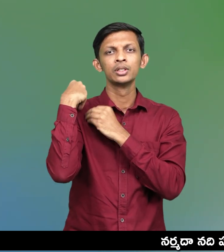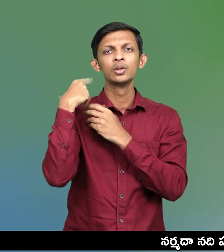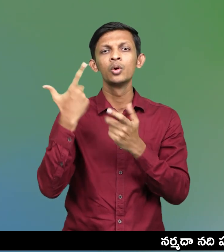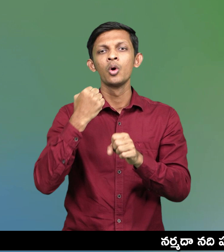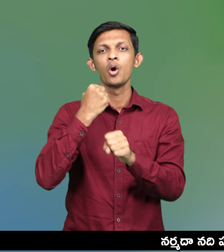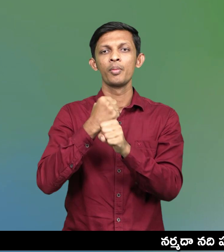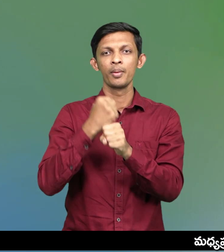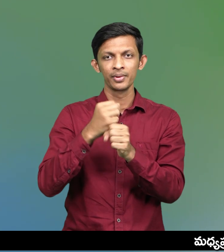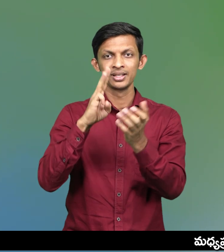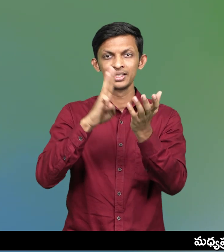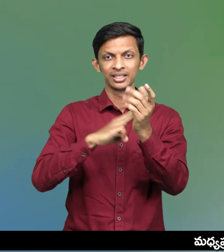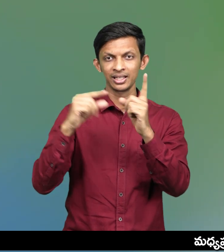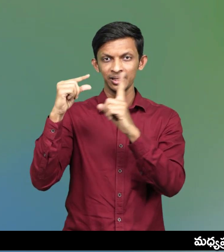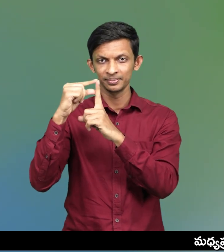చేపట్టబడింది. మధ్యప్రదేశ్ ప్రభుత్వం ద్వారా